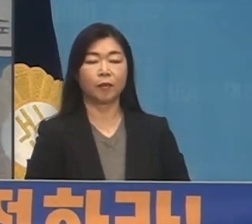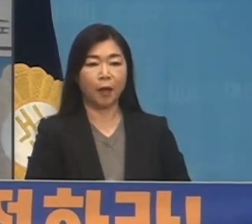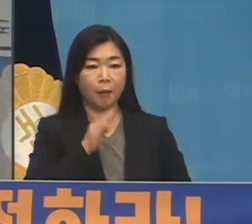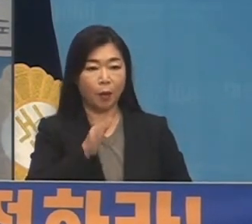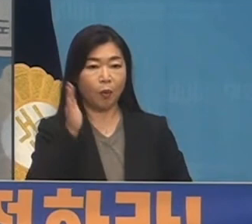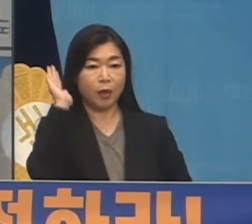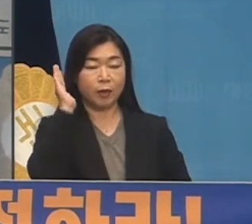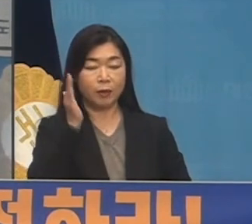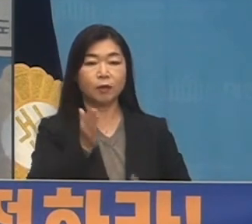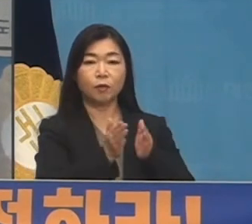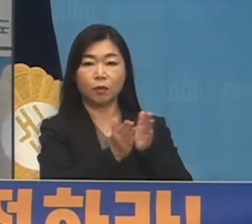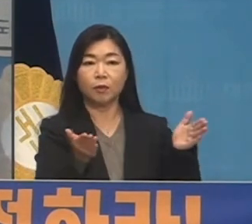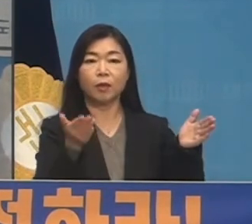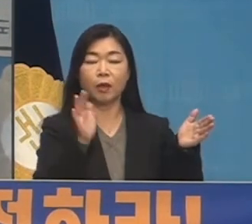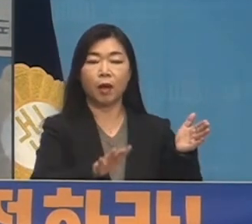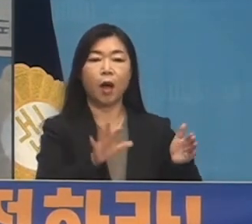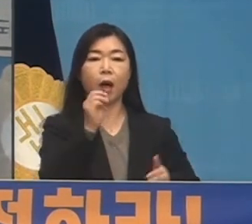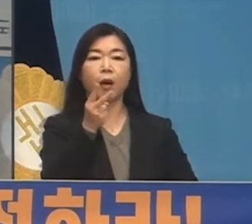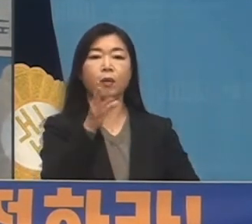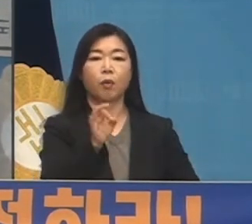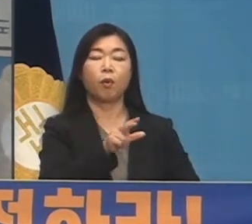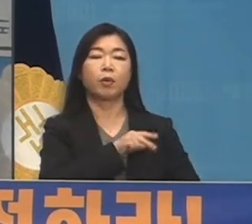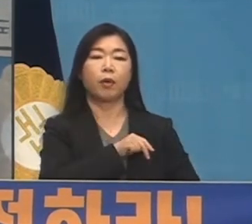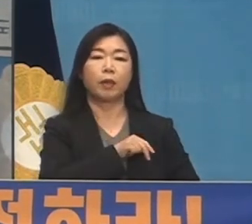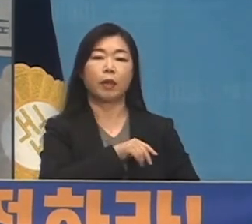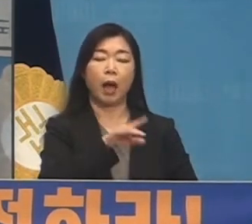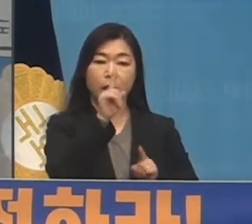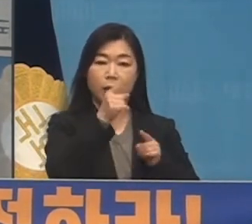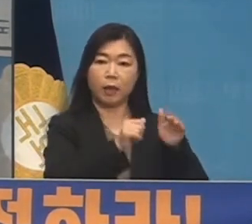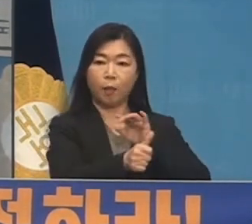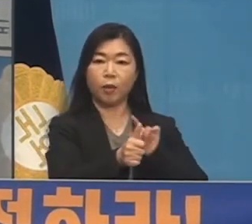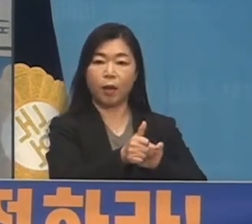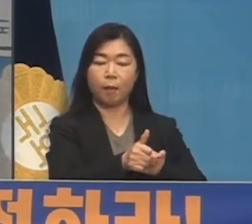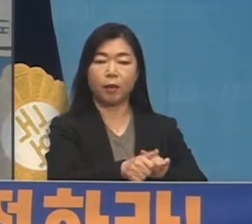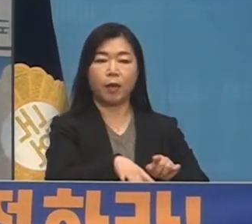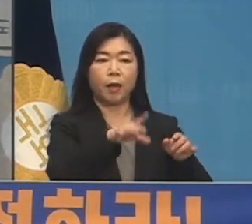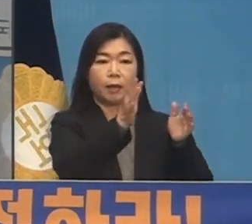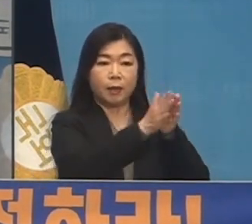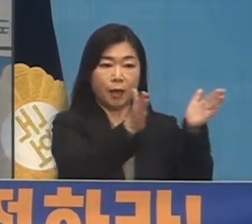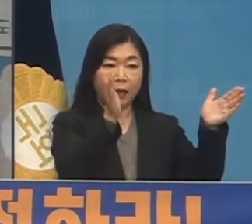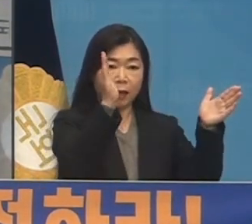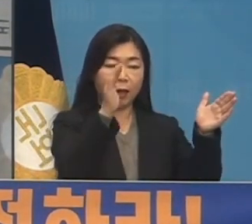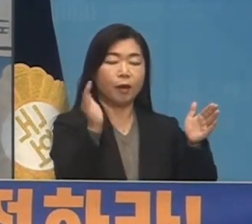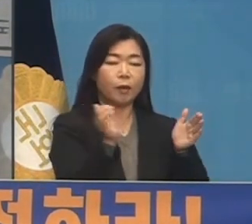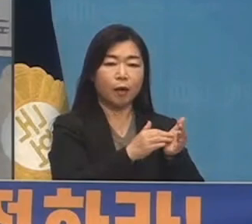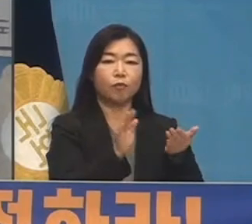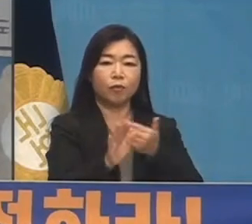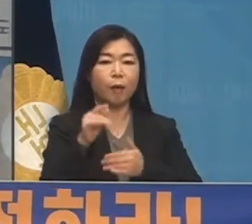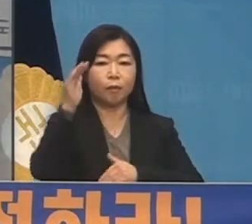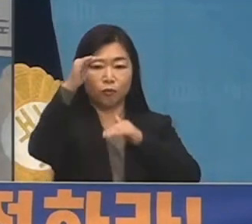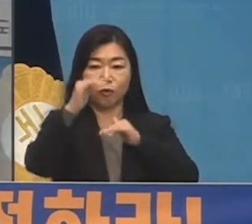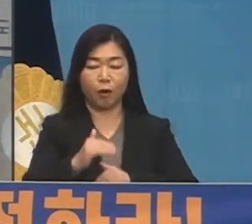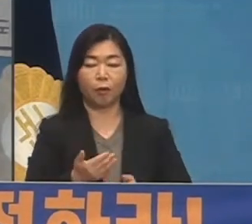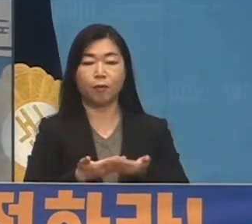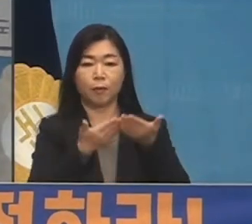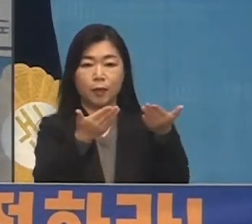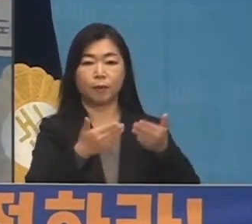바로 기자회견 시작할 건데 용해인 의원님의 유영우 대표님의 연말부터 해서 바로 기자회견을 시작하도록 하겠습니다.